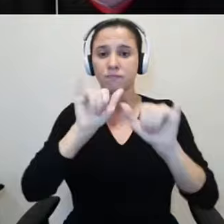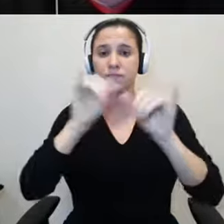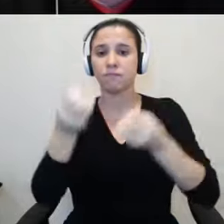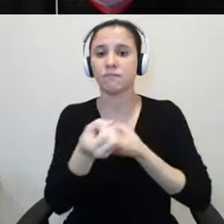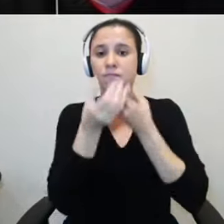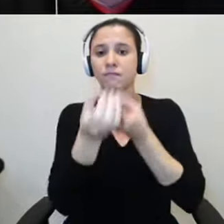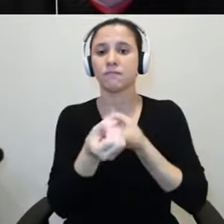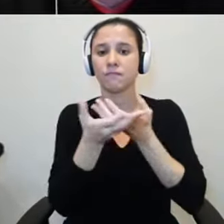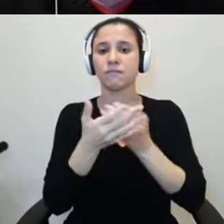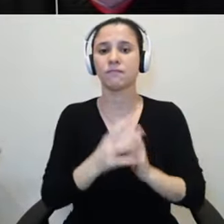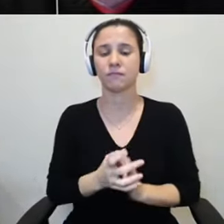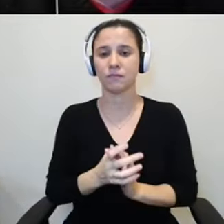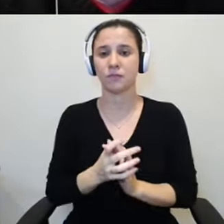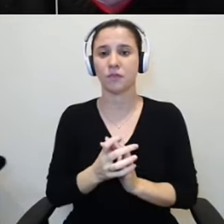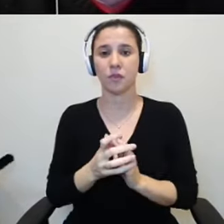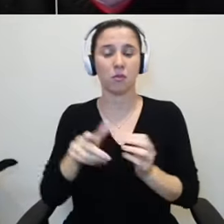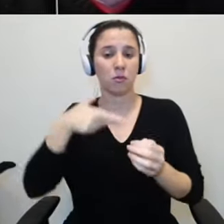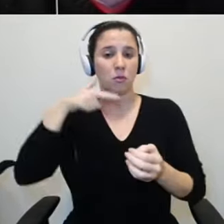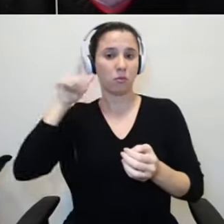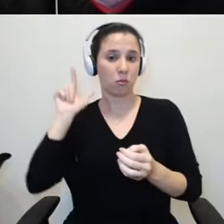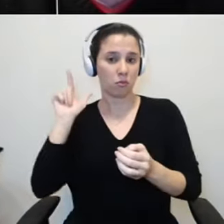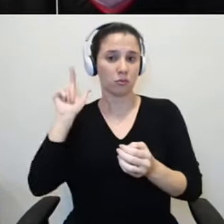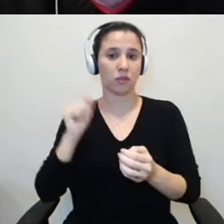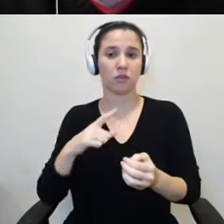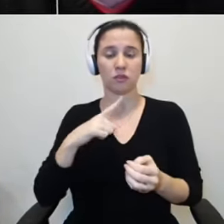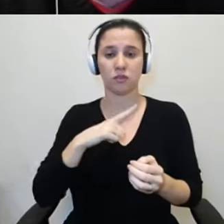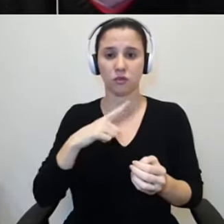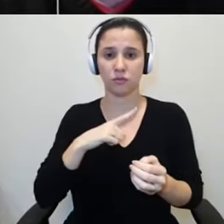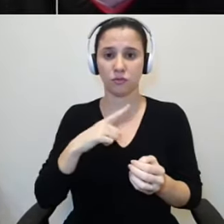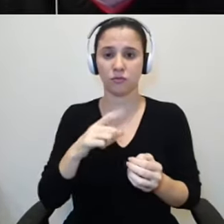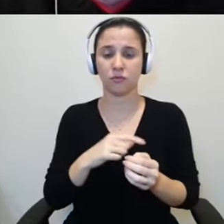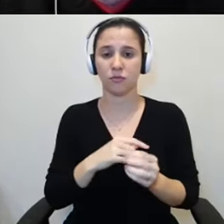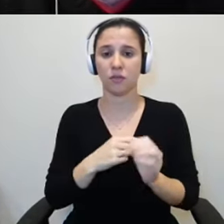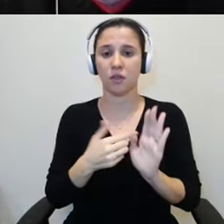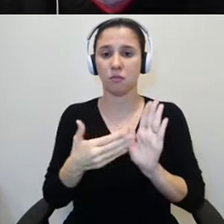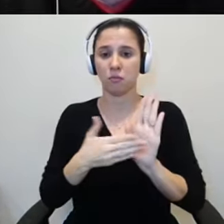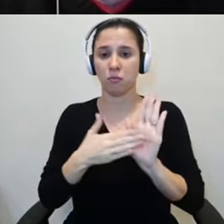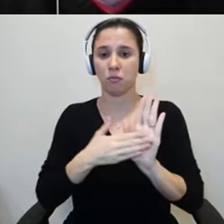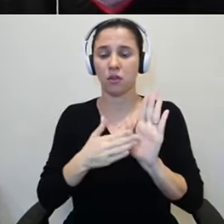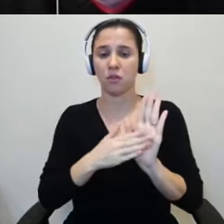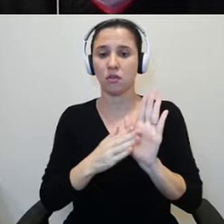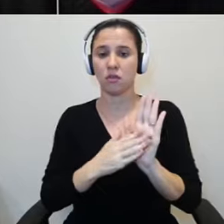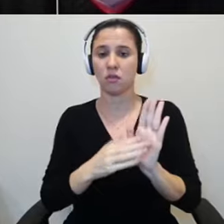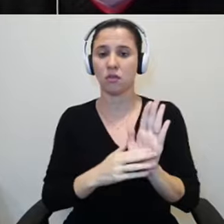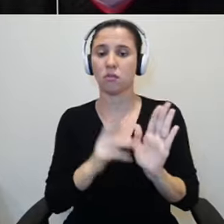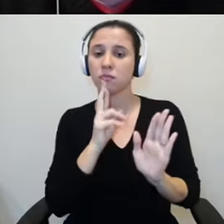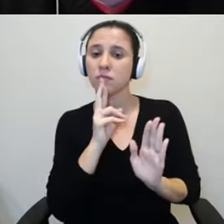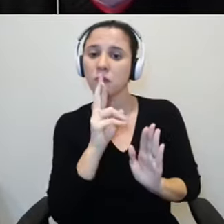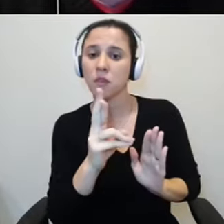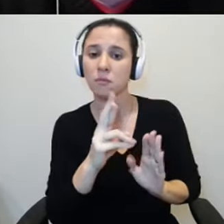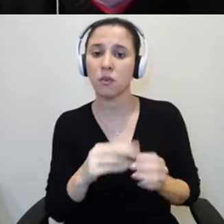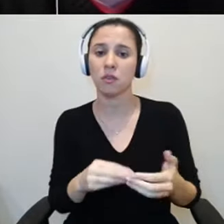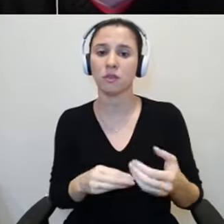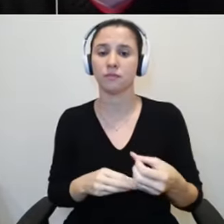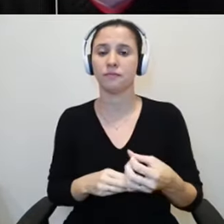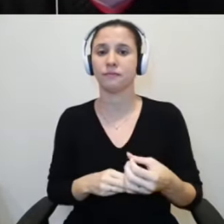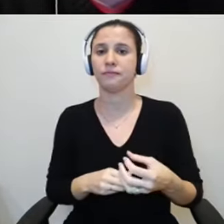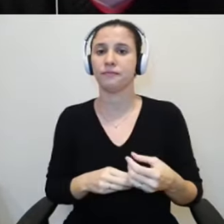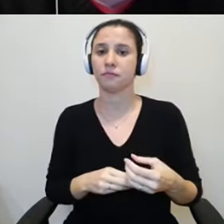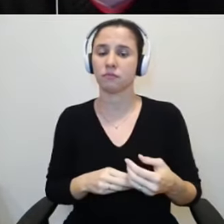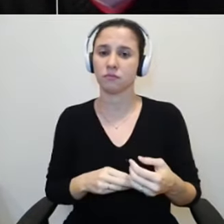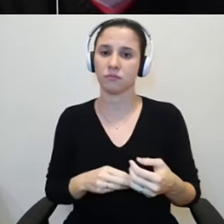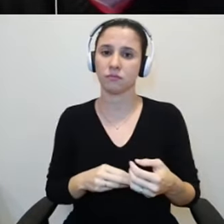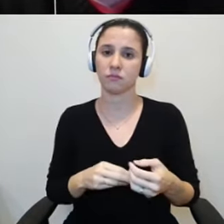nós tivemos uma publicação, dos resultados aí do Enem, e nós tivemos uma ótima notícia de